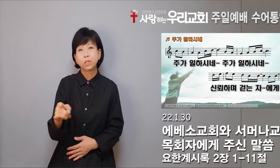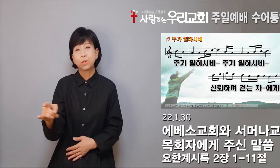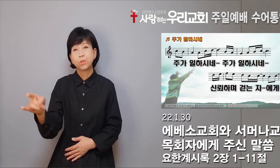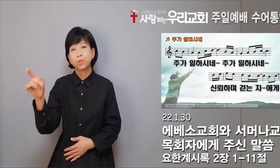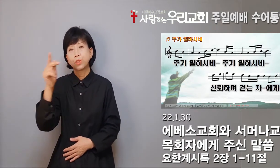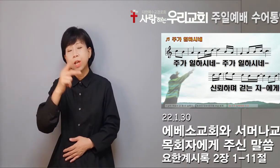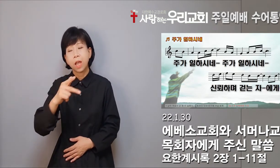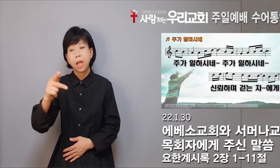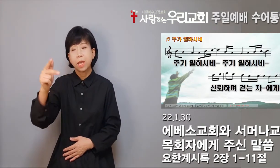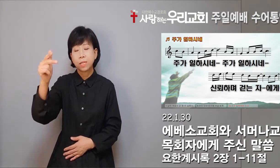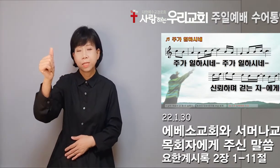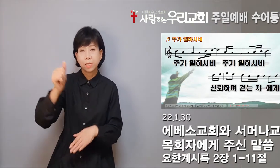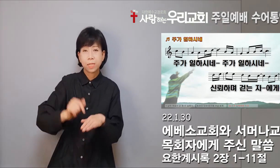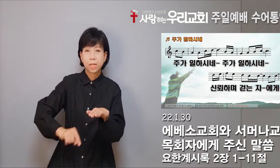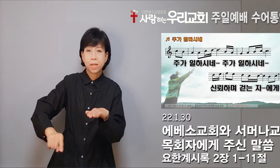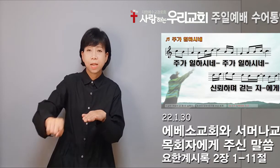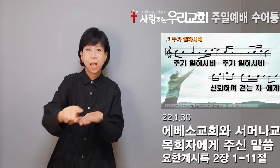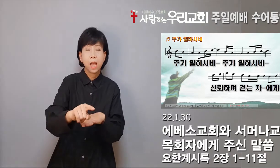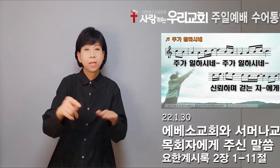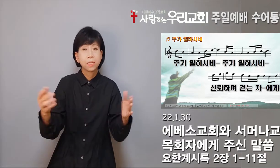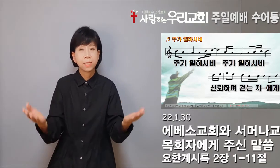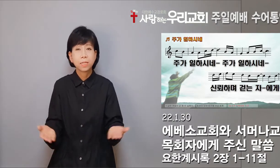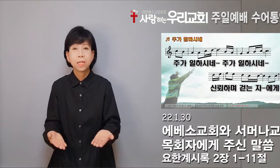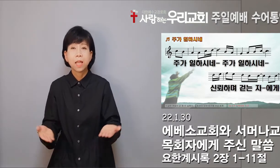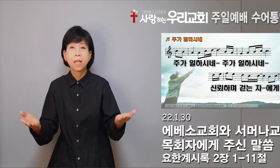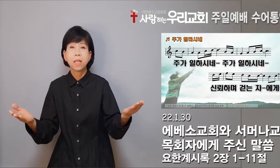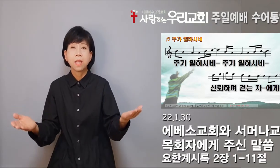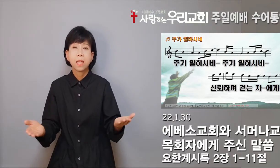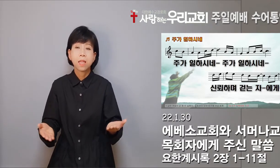자에게 주가